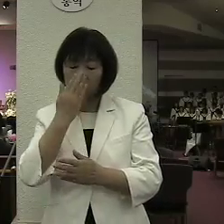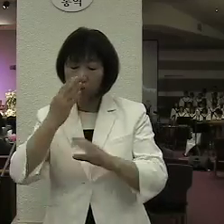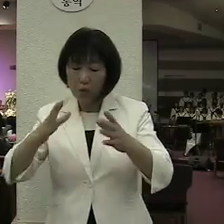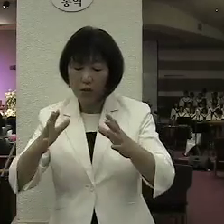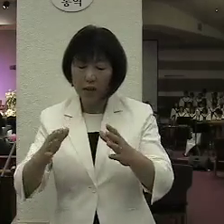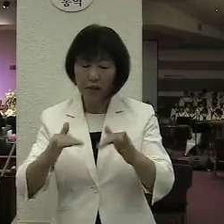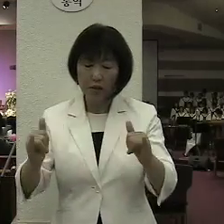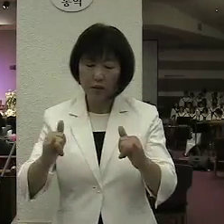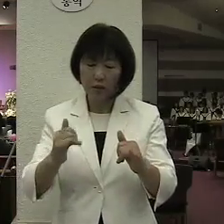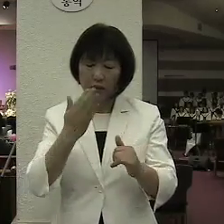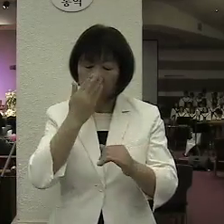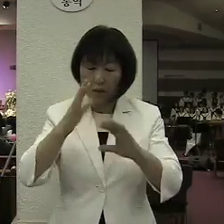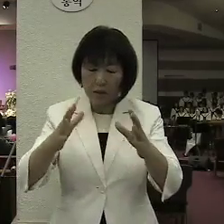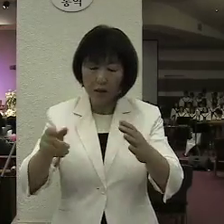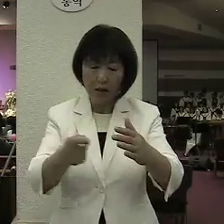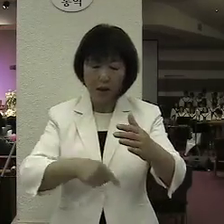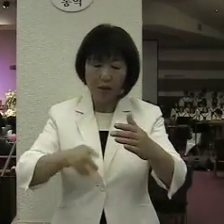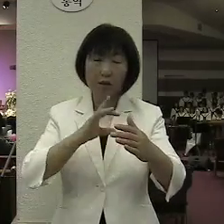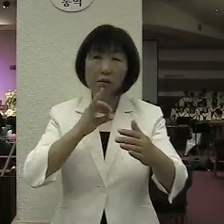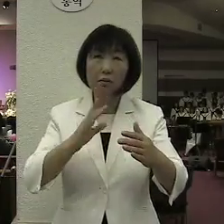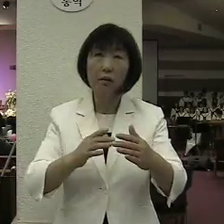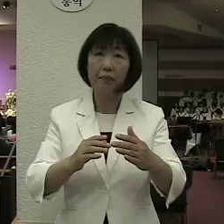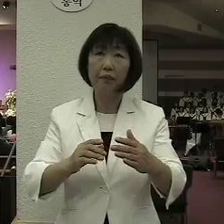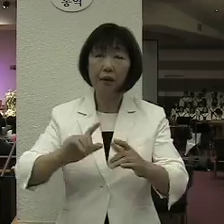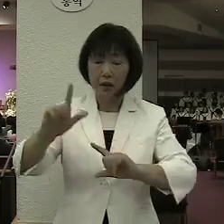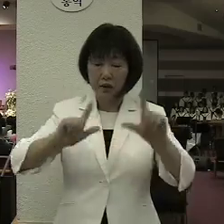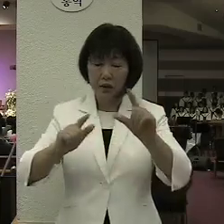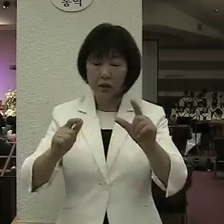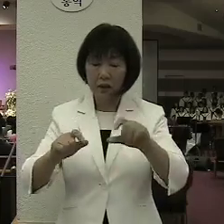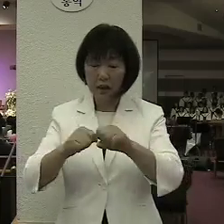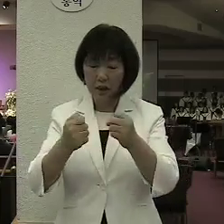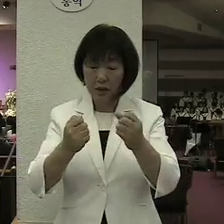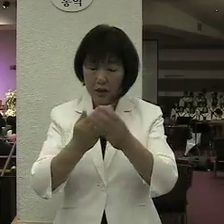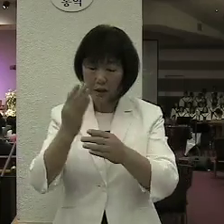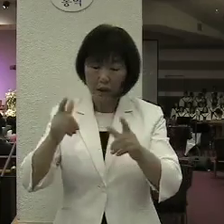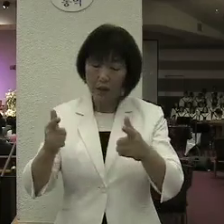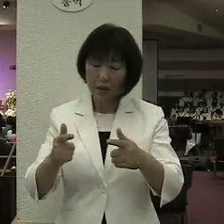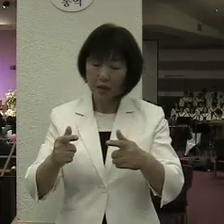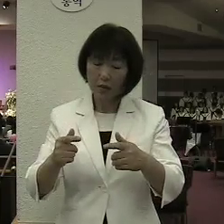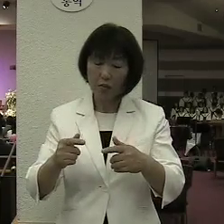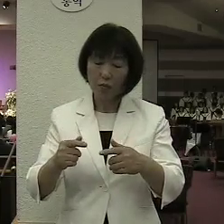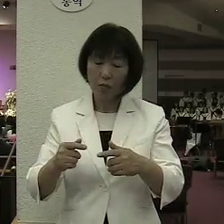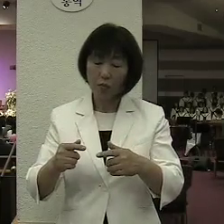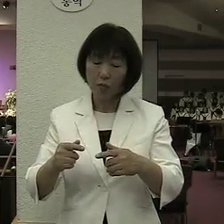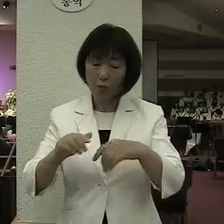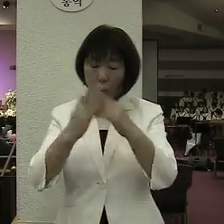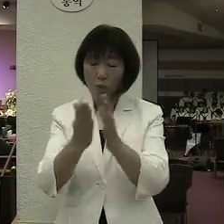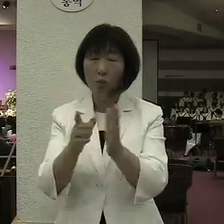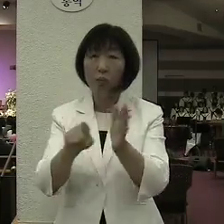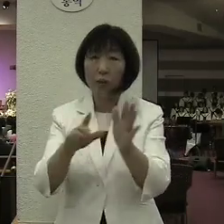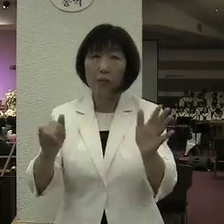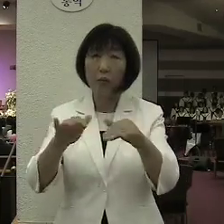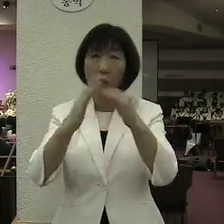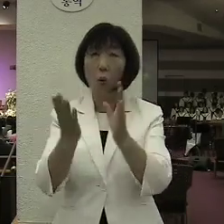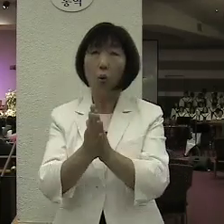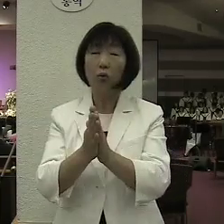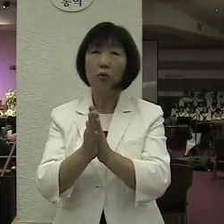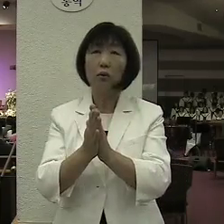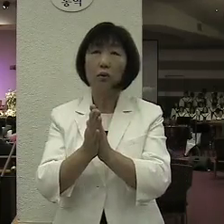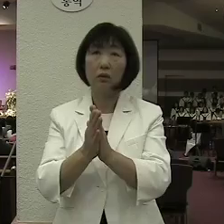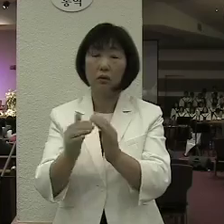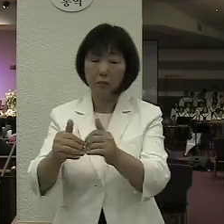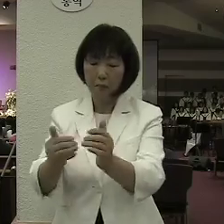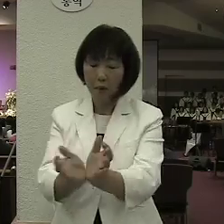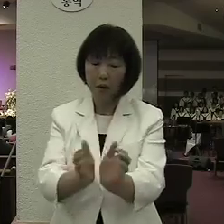드리시고 저희도 우리 하나님 앞에서 나라와 제사장을 삼으셨으니 저희가 땅에서 왕 노릇한 하나님께서